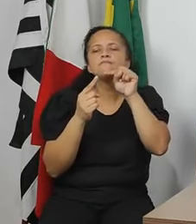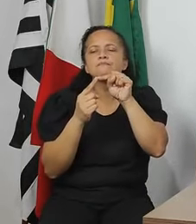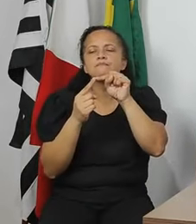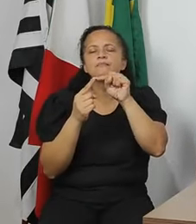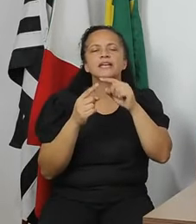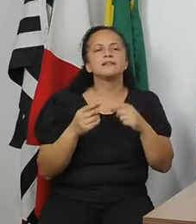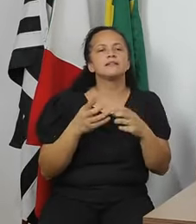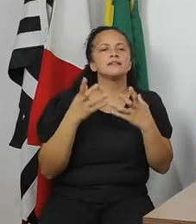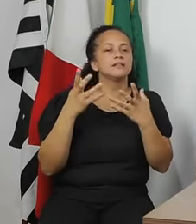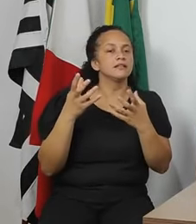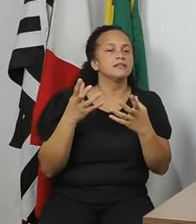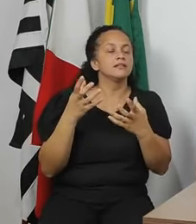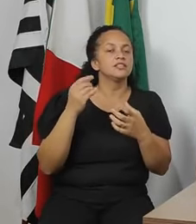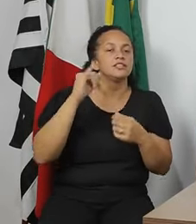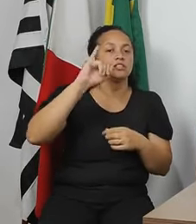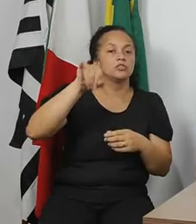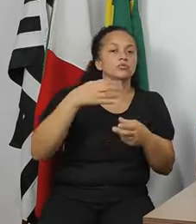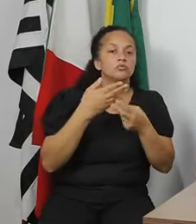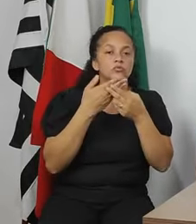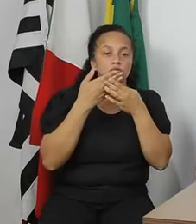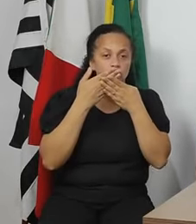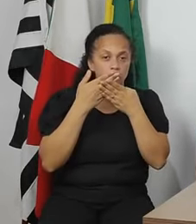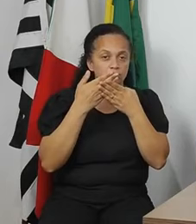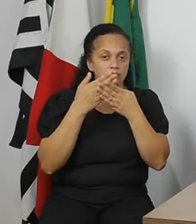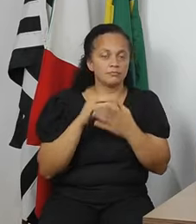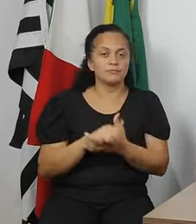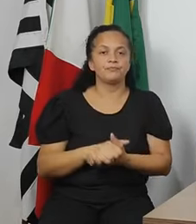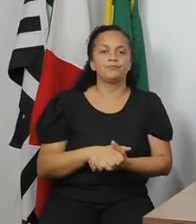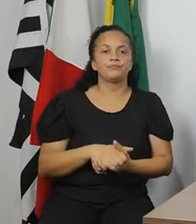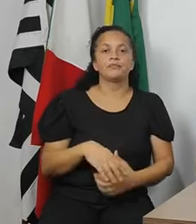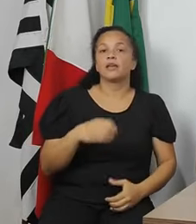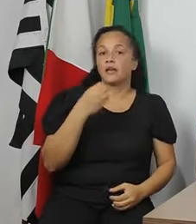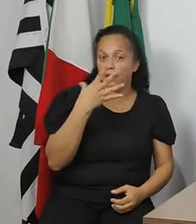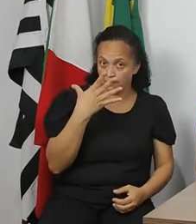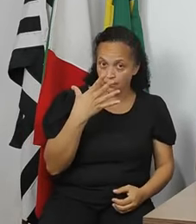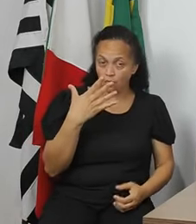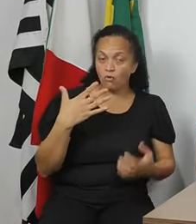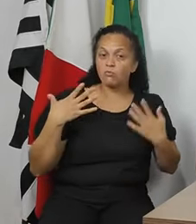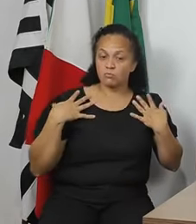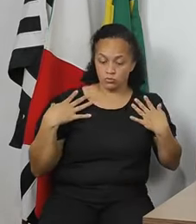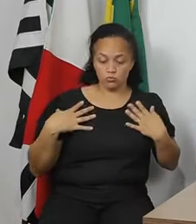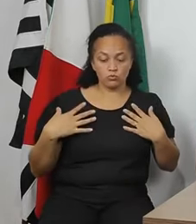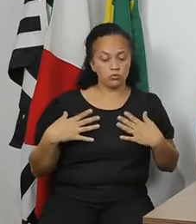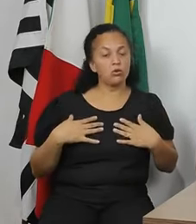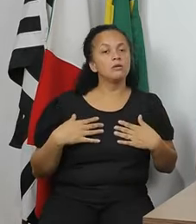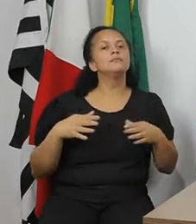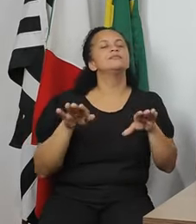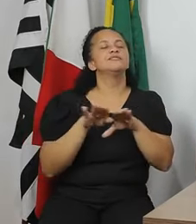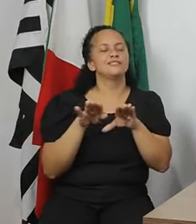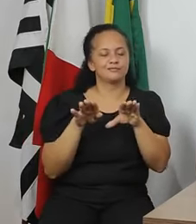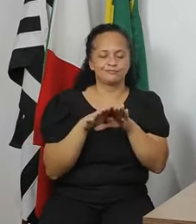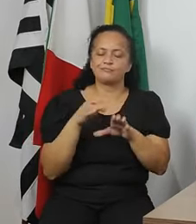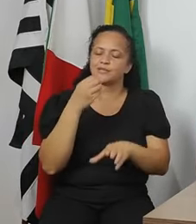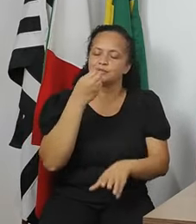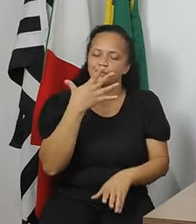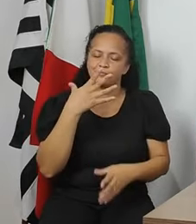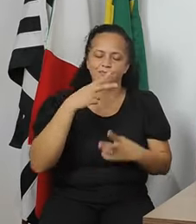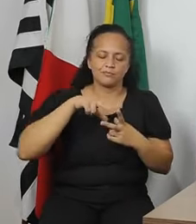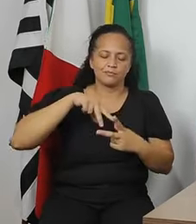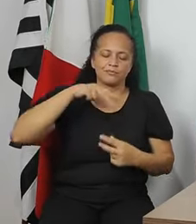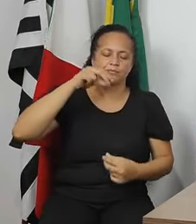além de benefícios para o nosso físico, a gente vai estar trazendo benefícios espirituais,